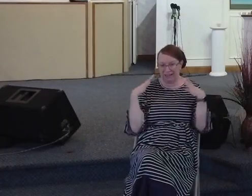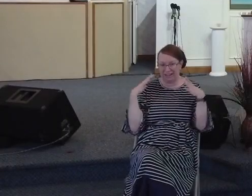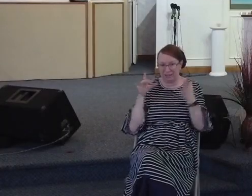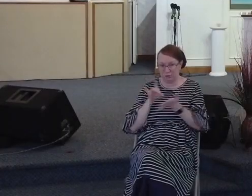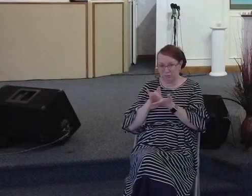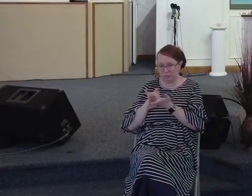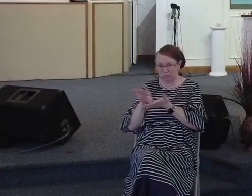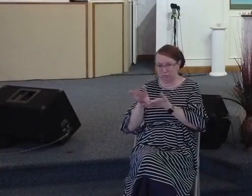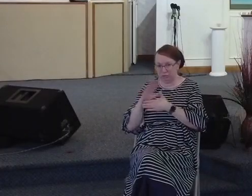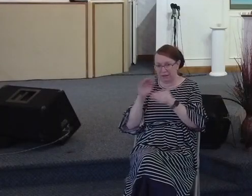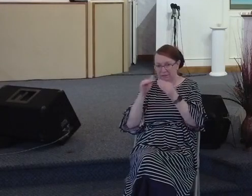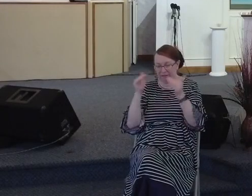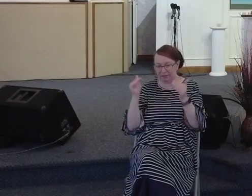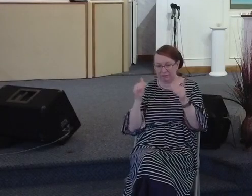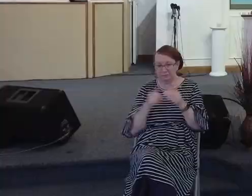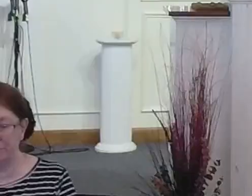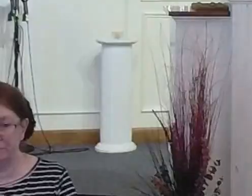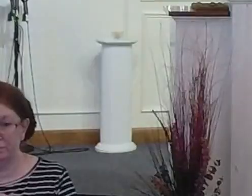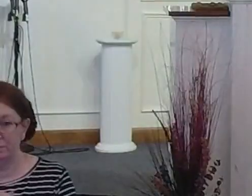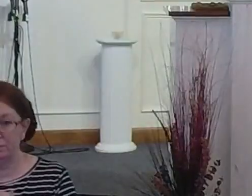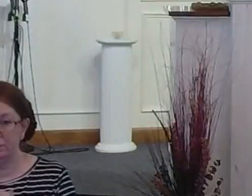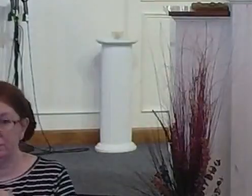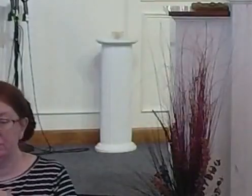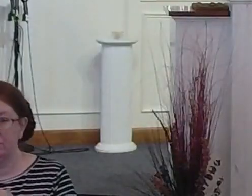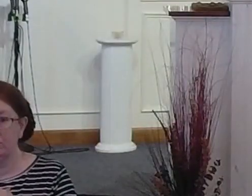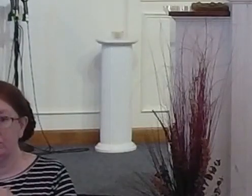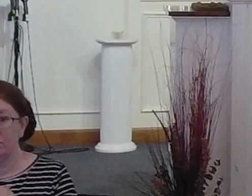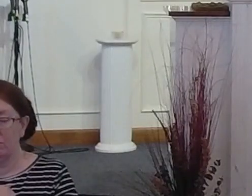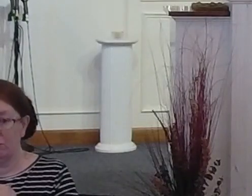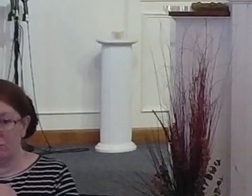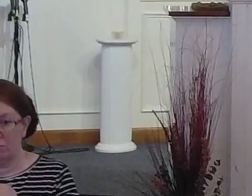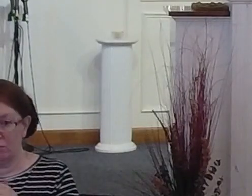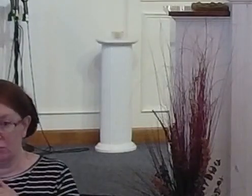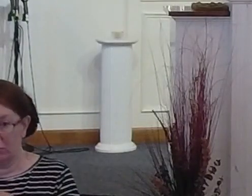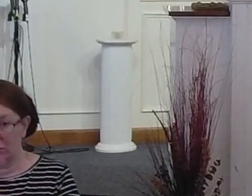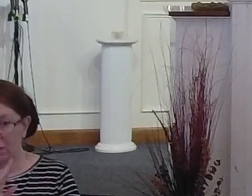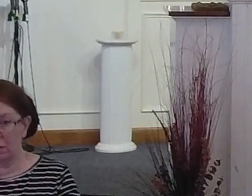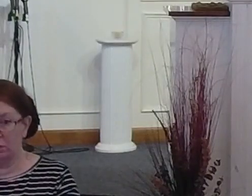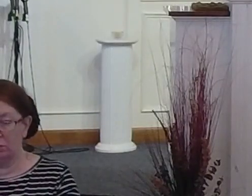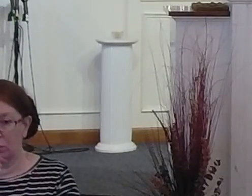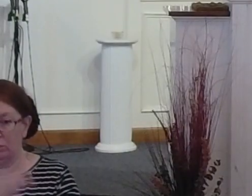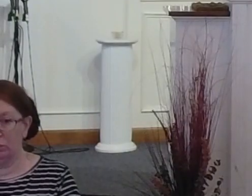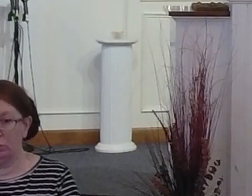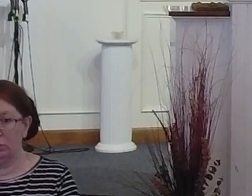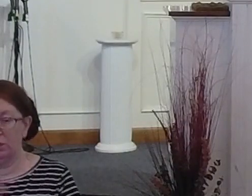su propio entendimiento. Dios creó este lugar. Dios